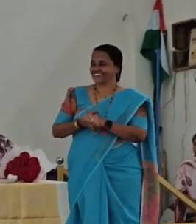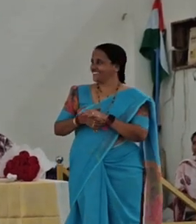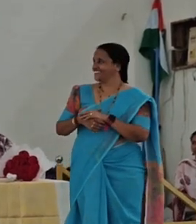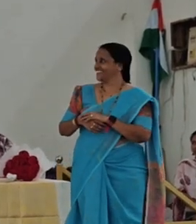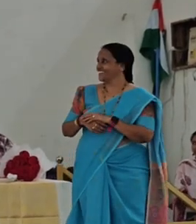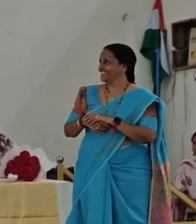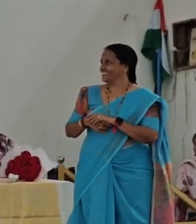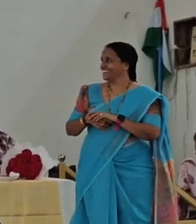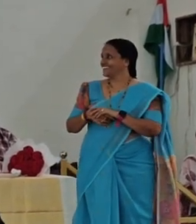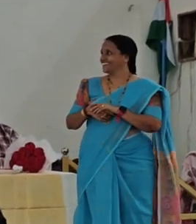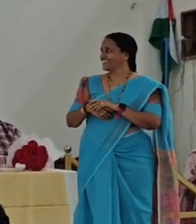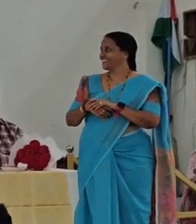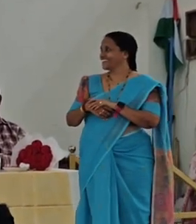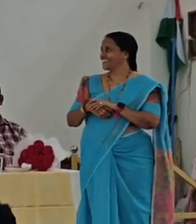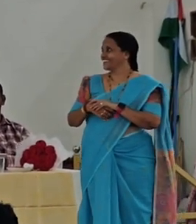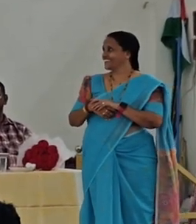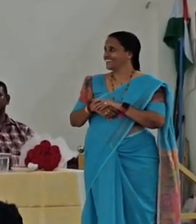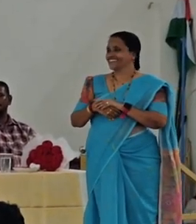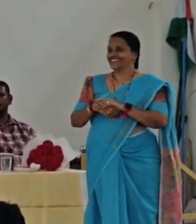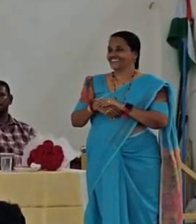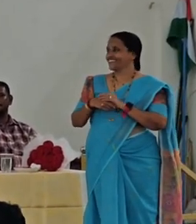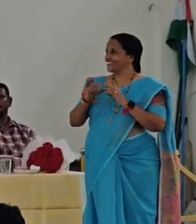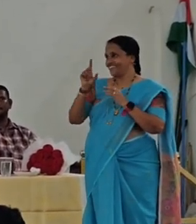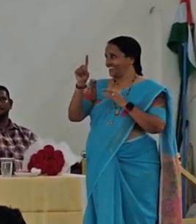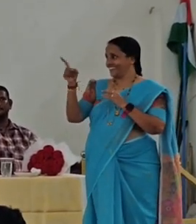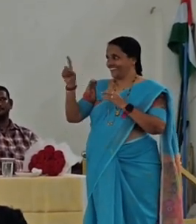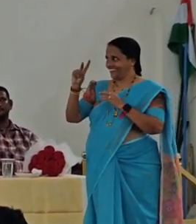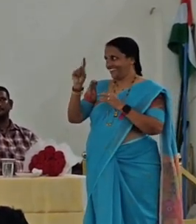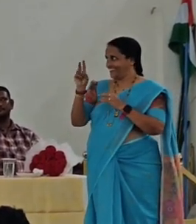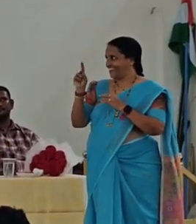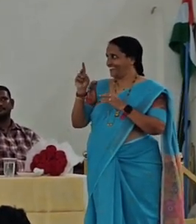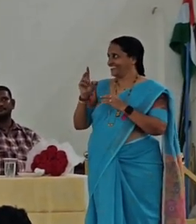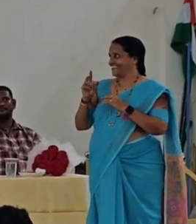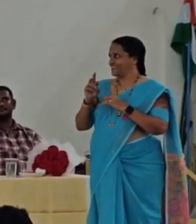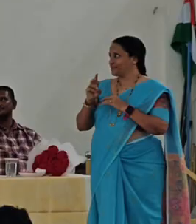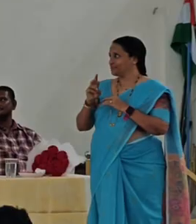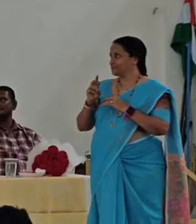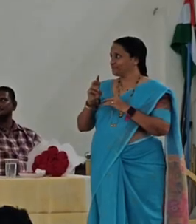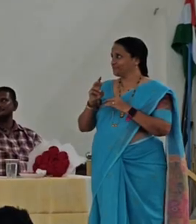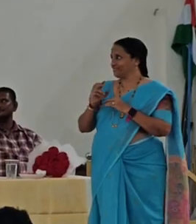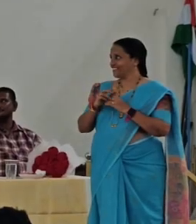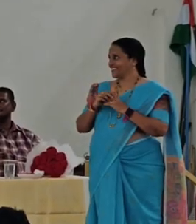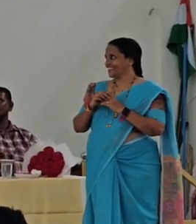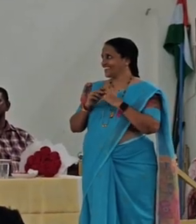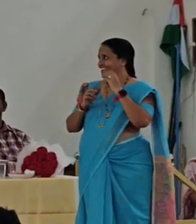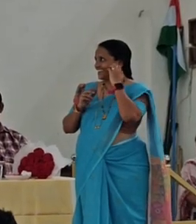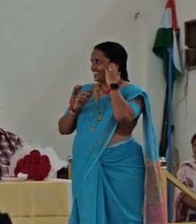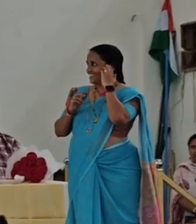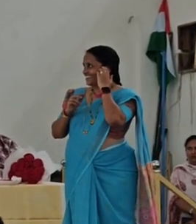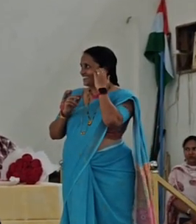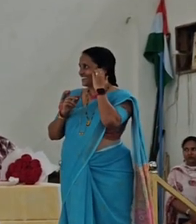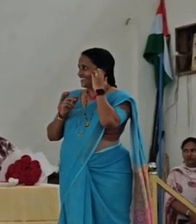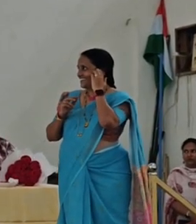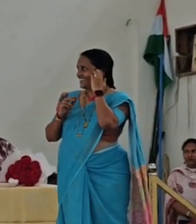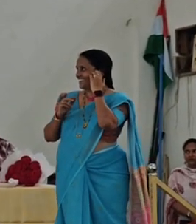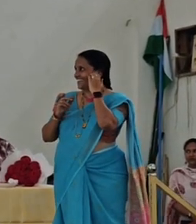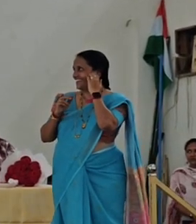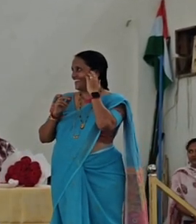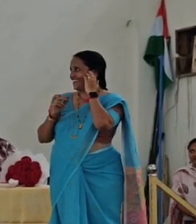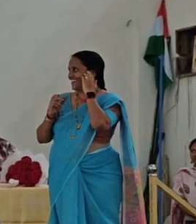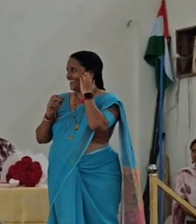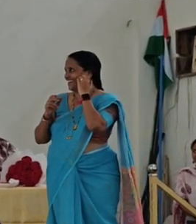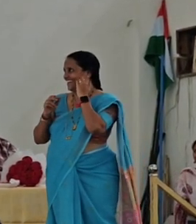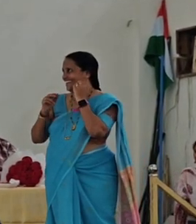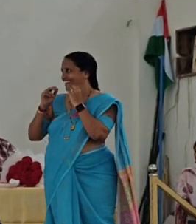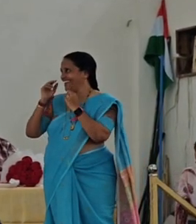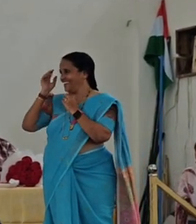అలాగే ఇందాక సమావేశం చెప్పారు, మీరు ఇస్తున్నట్టు 4G ఫోన్స్ మీరు ఇంకా BSNL